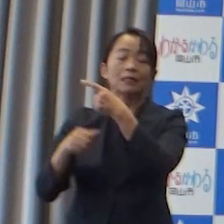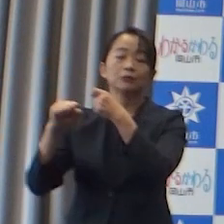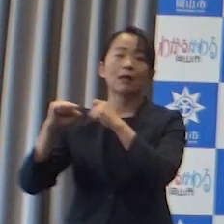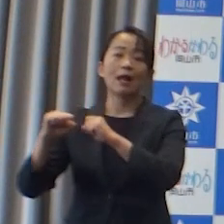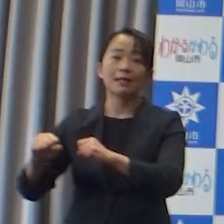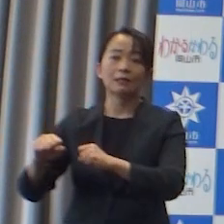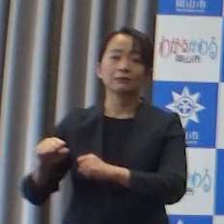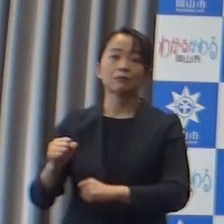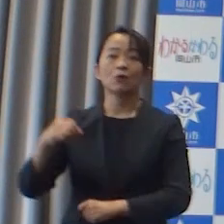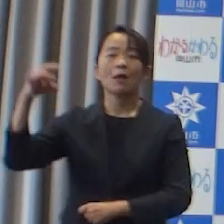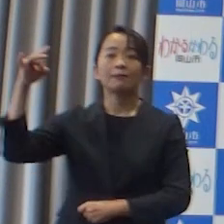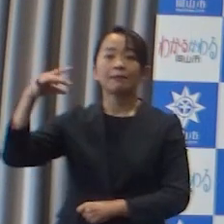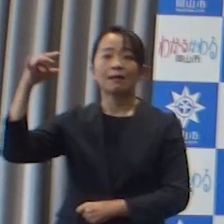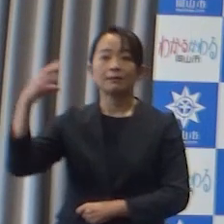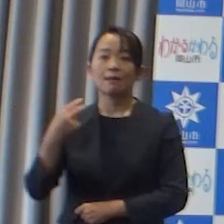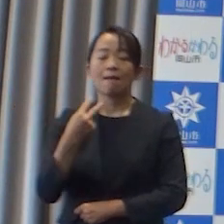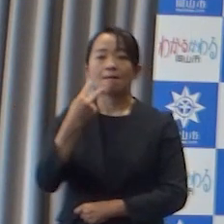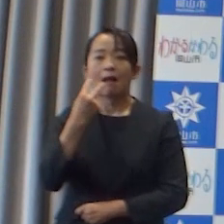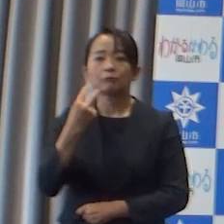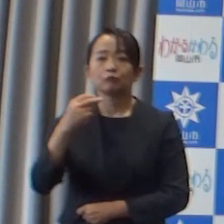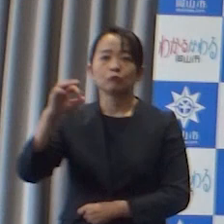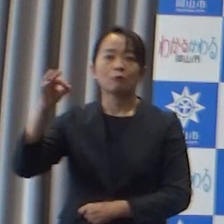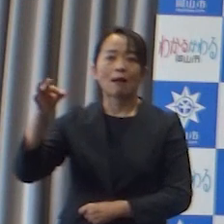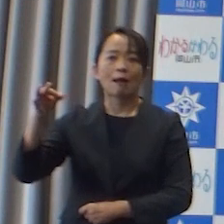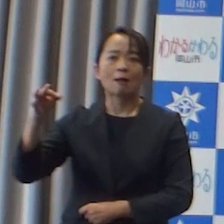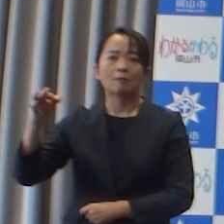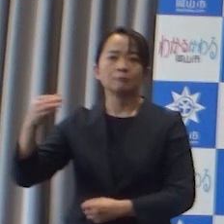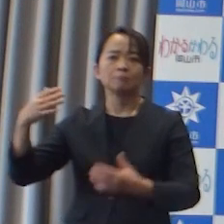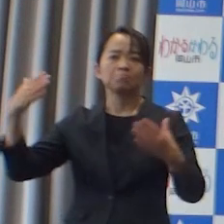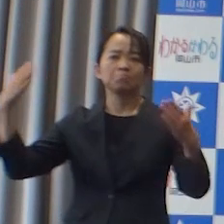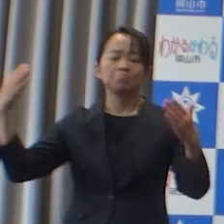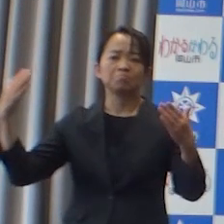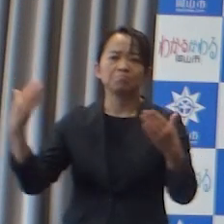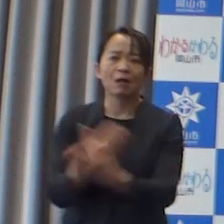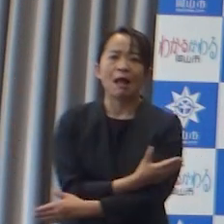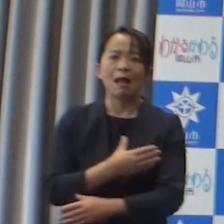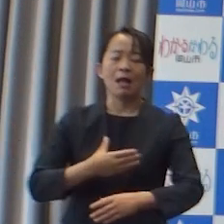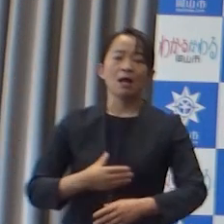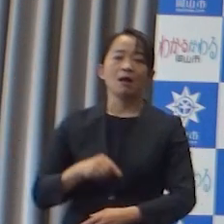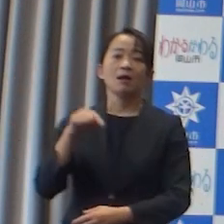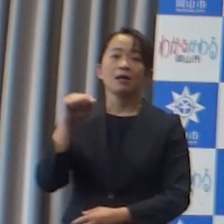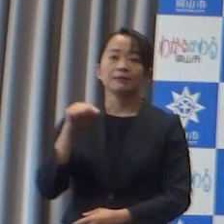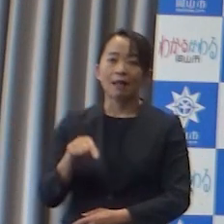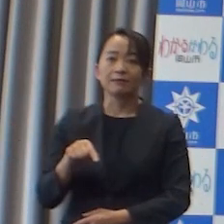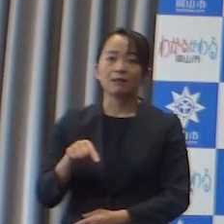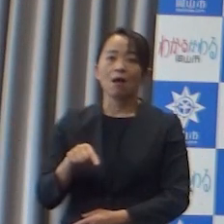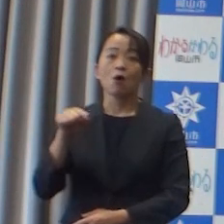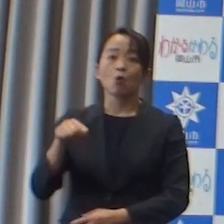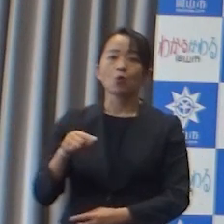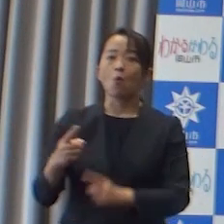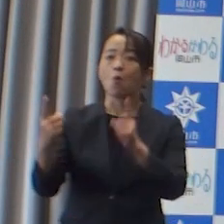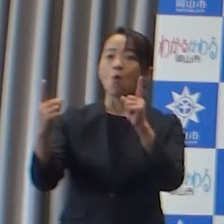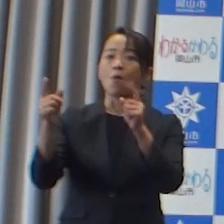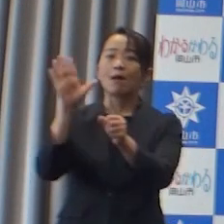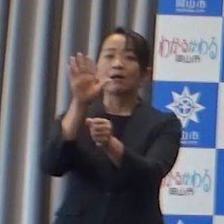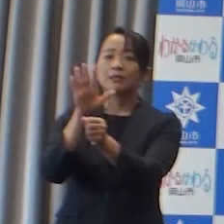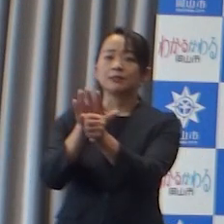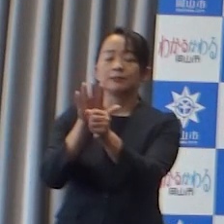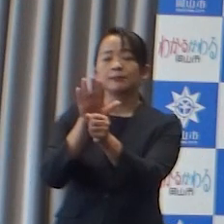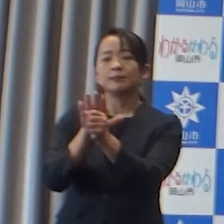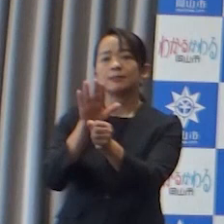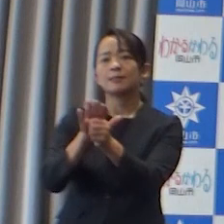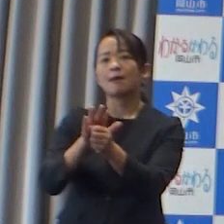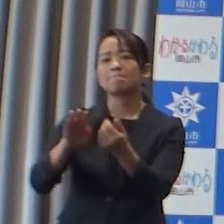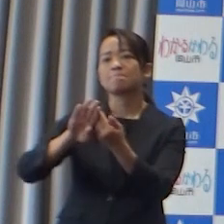している電気・ガス価格激変緩和対策事業の支援対象外となっております。これ